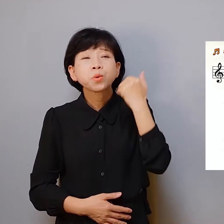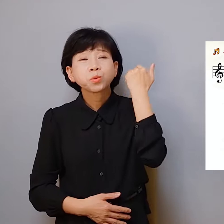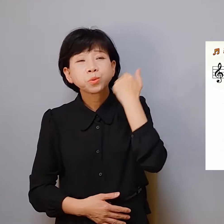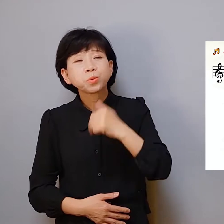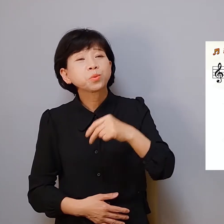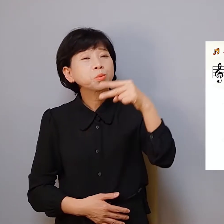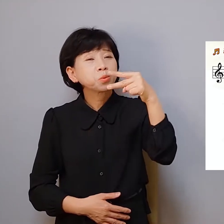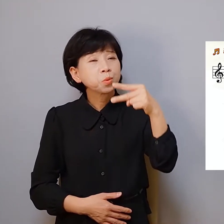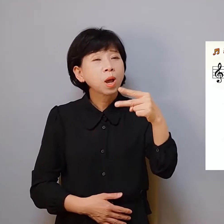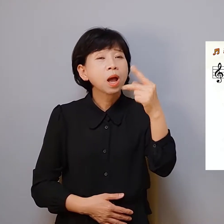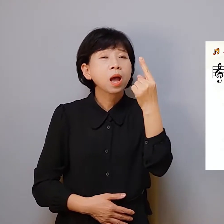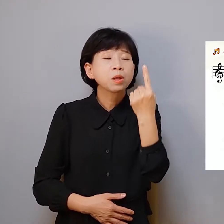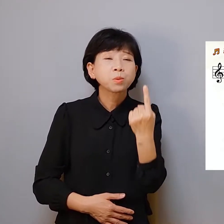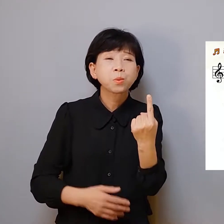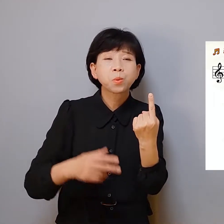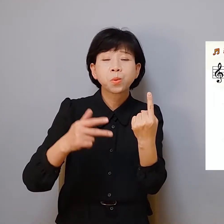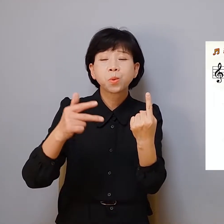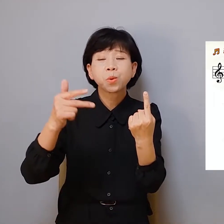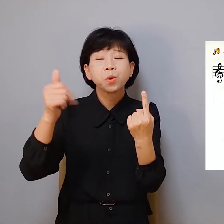의wak하도